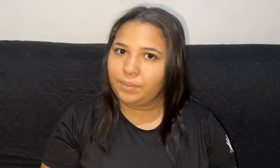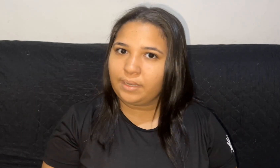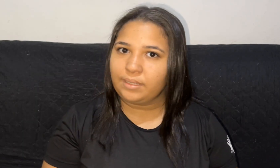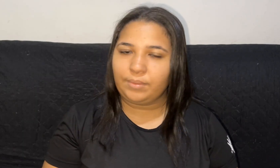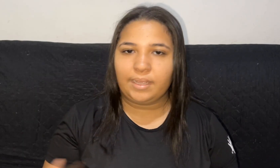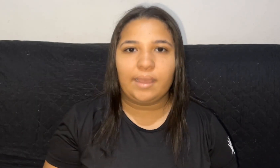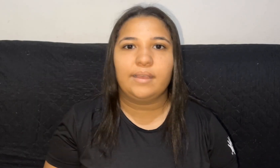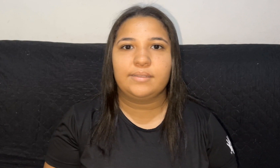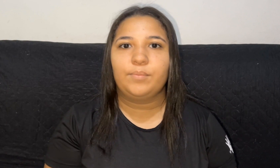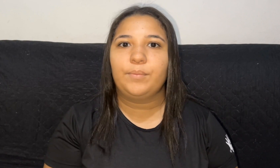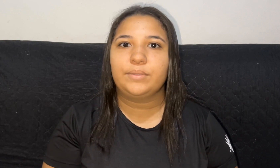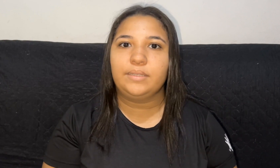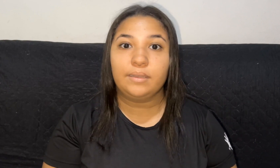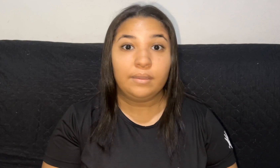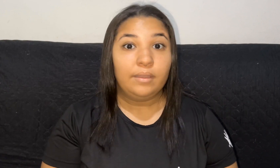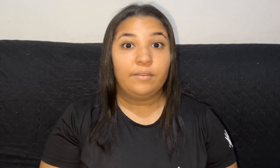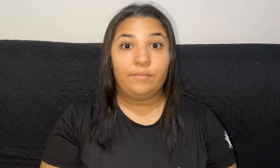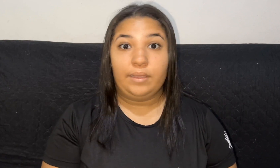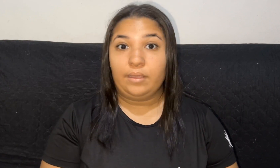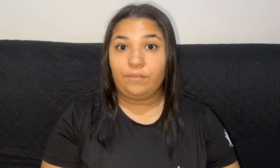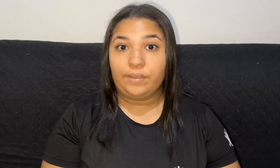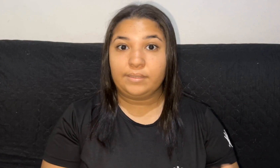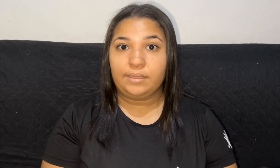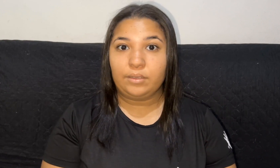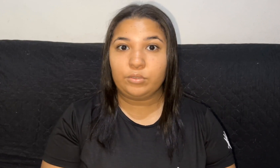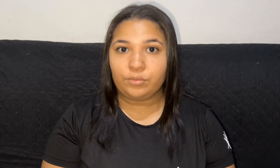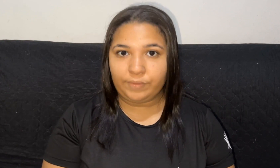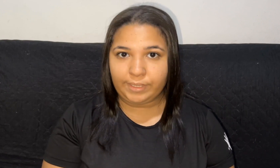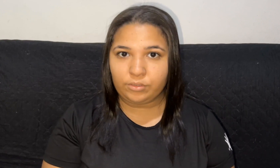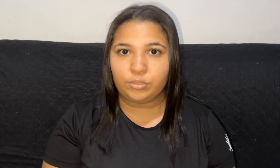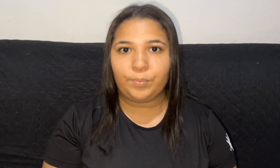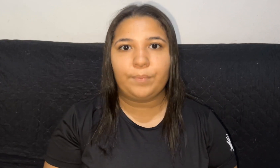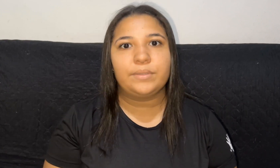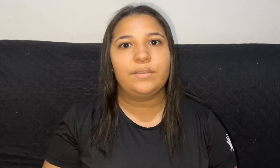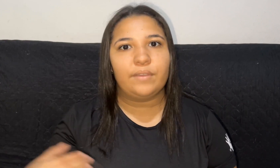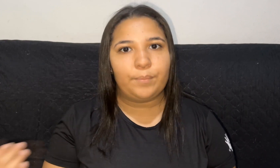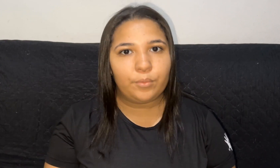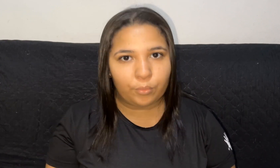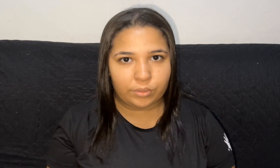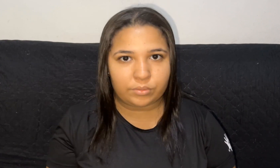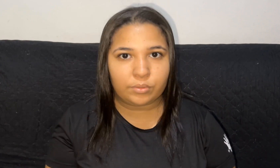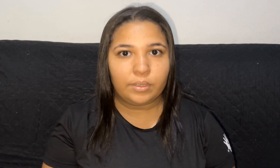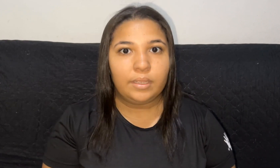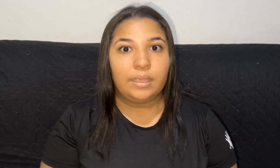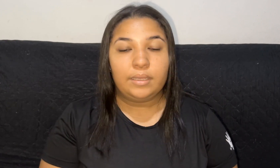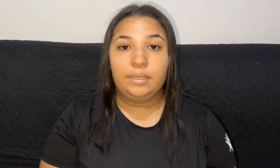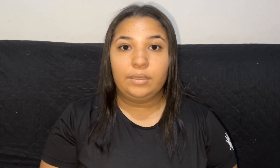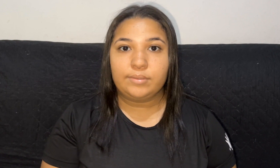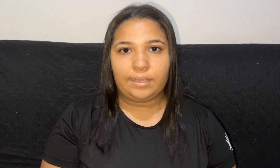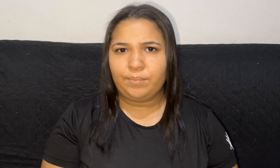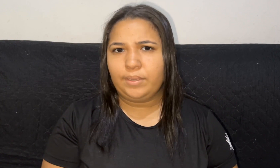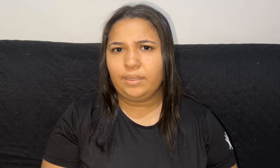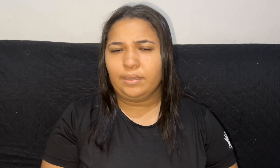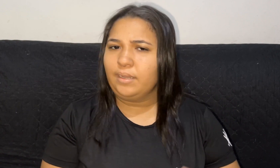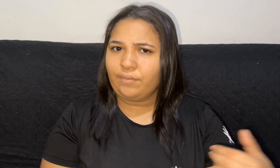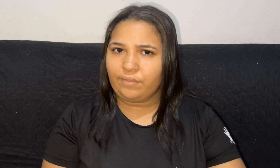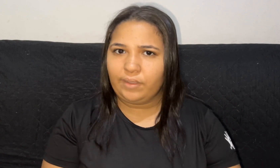ia na minha casa para poder fazer os vídeos para poder enviar para o curso. E eu sempre gravava